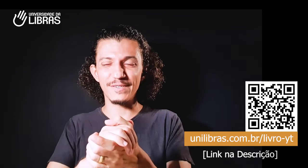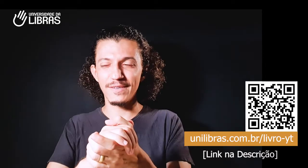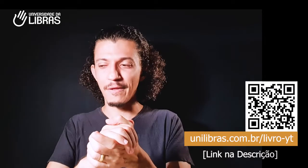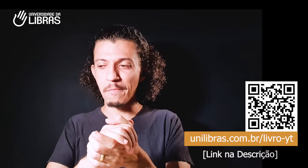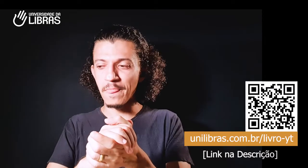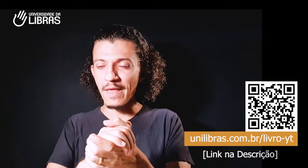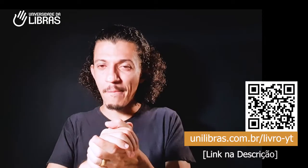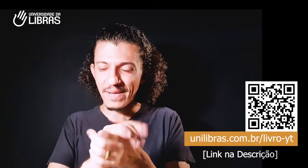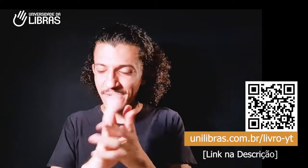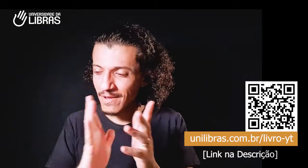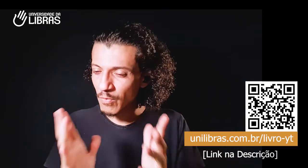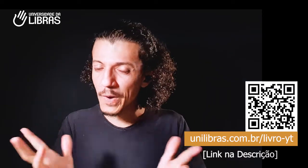casados